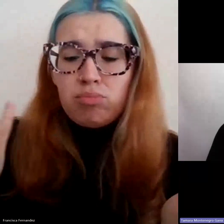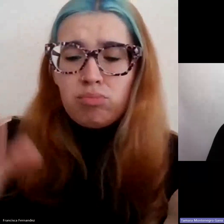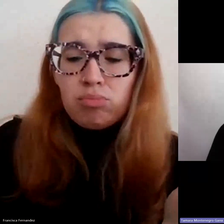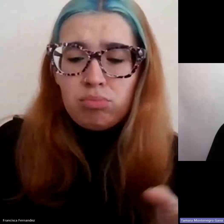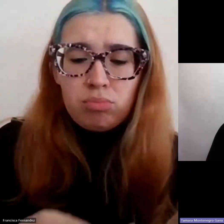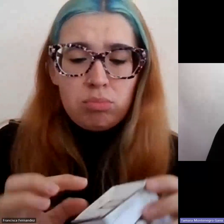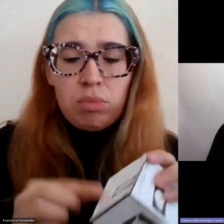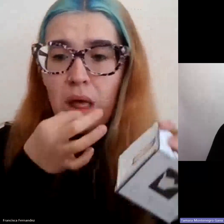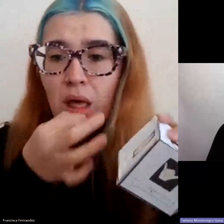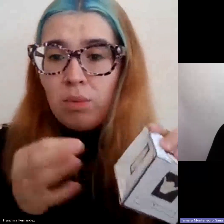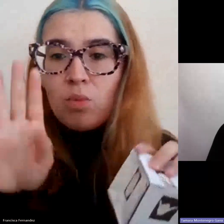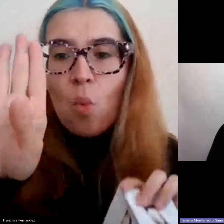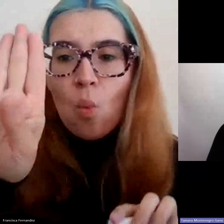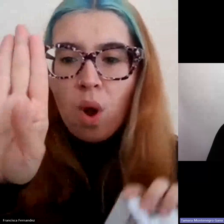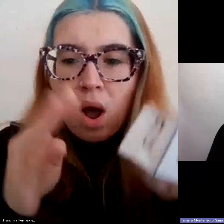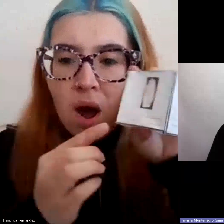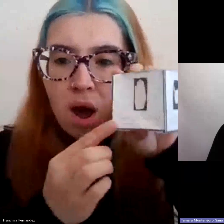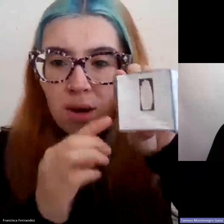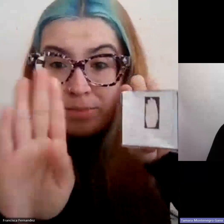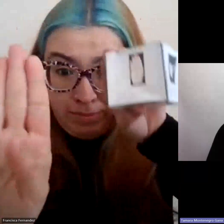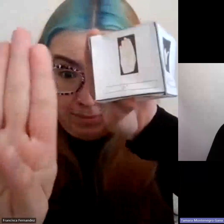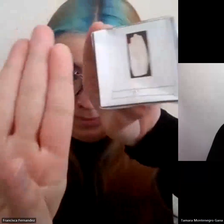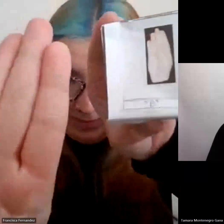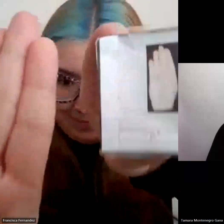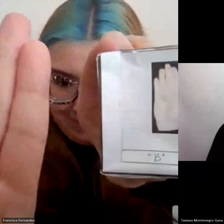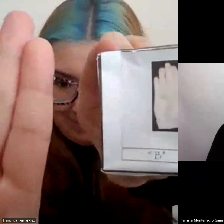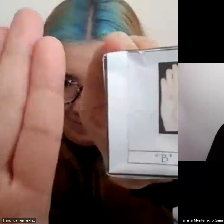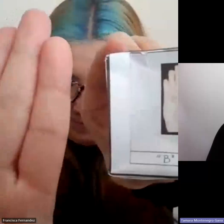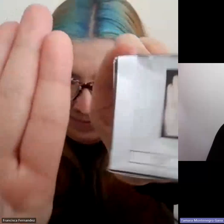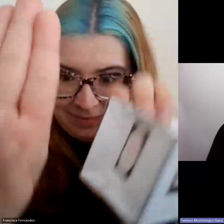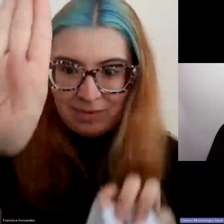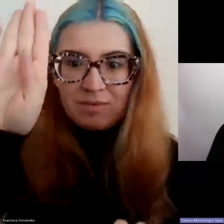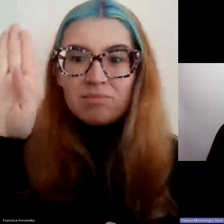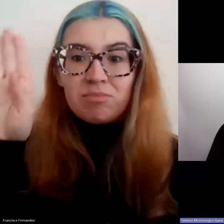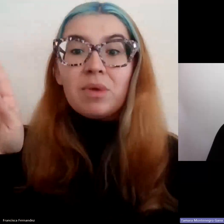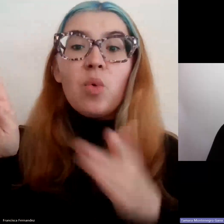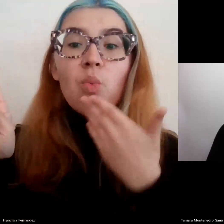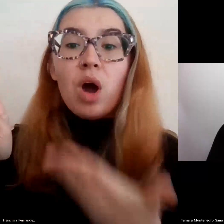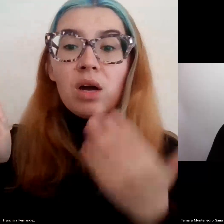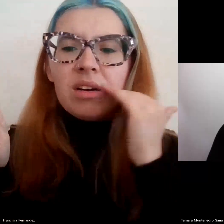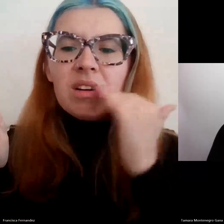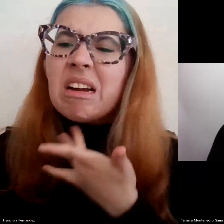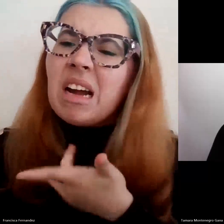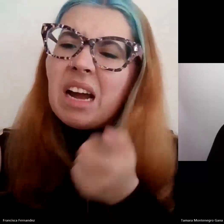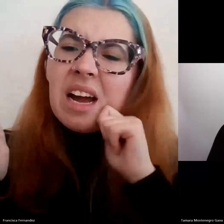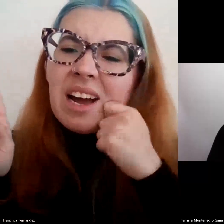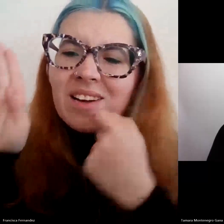Por ejemplo, con este juego, que muestra la B.